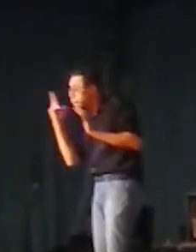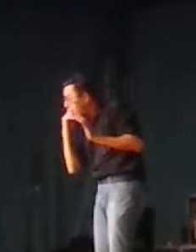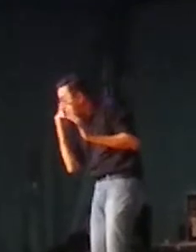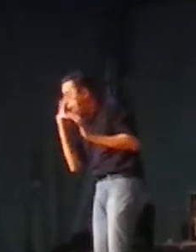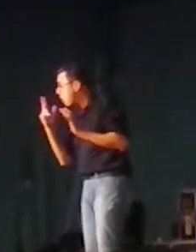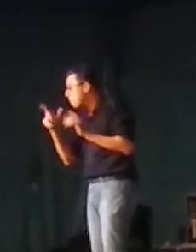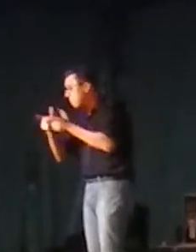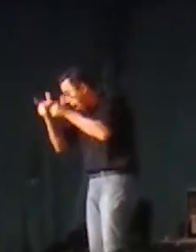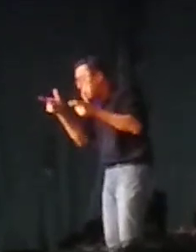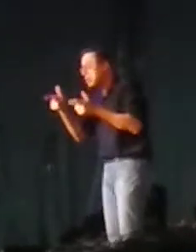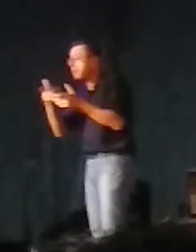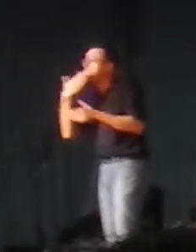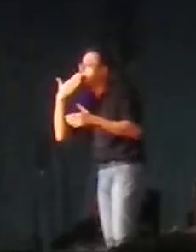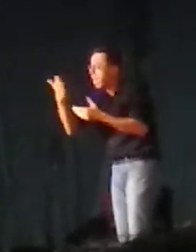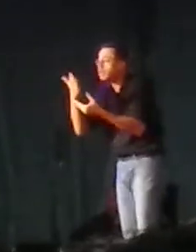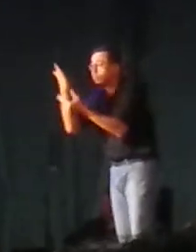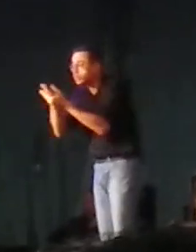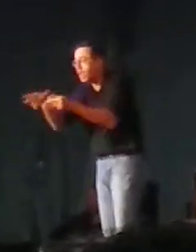esse.